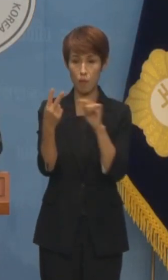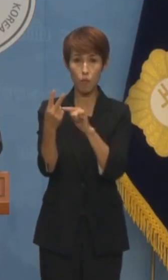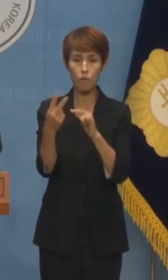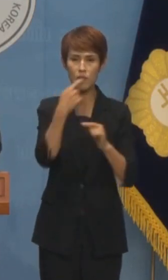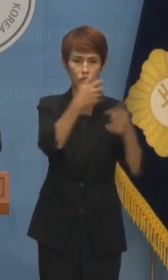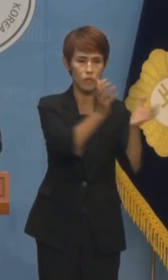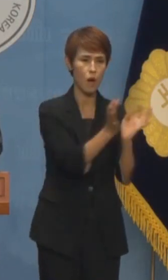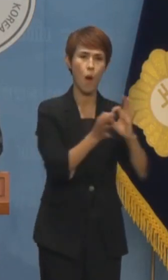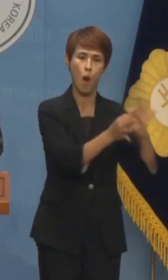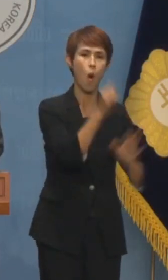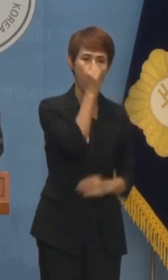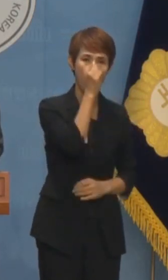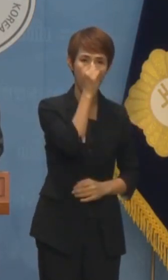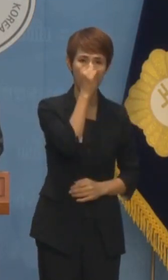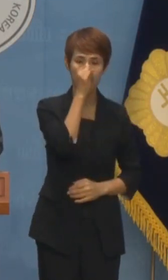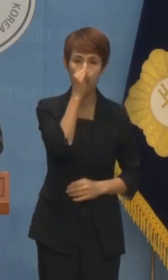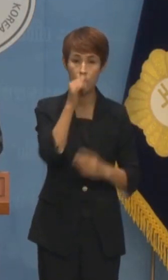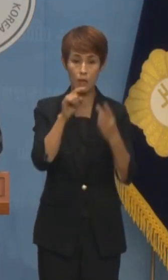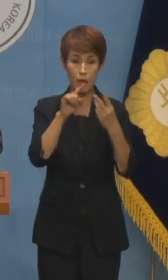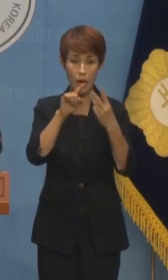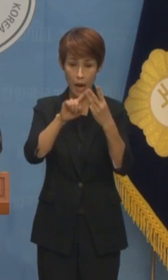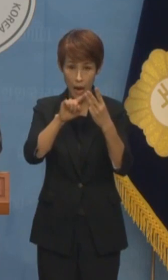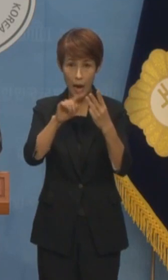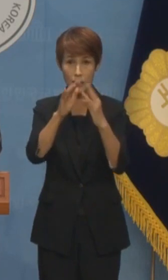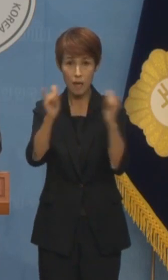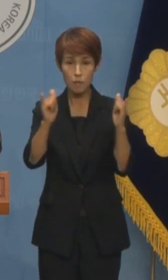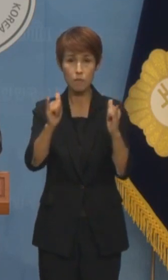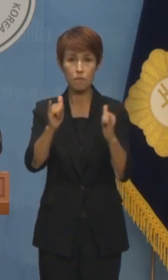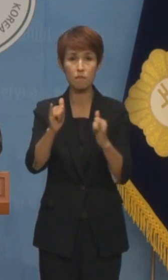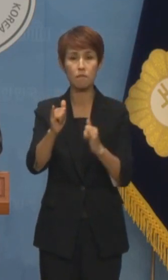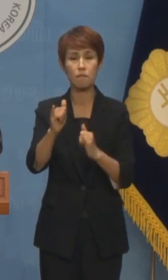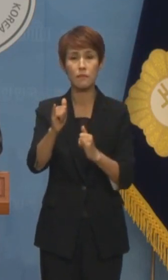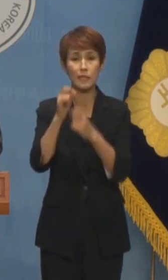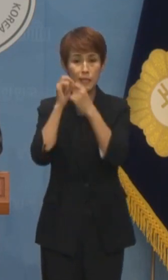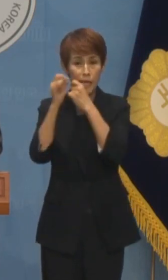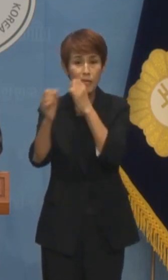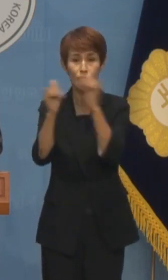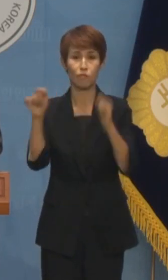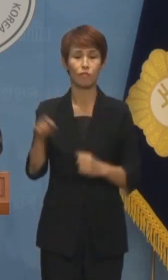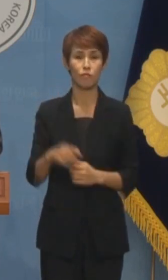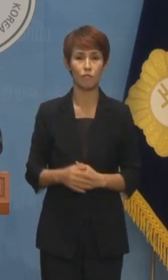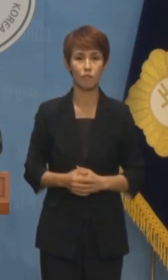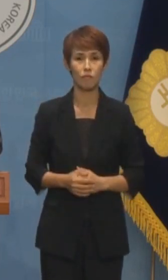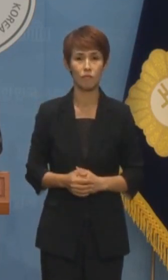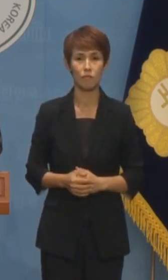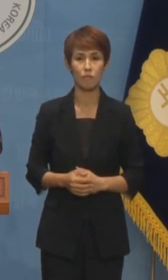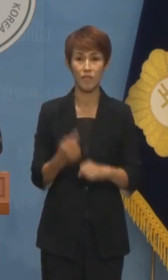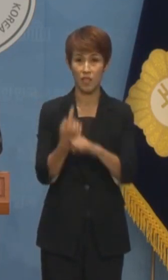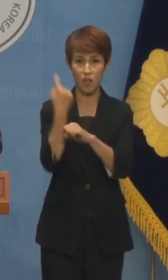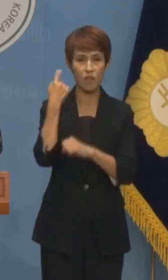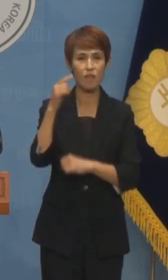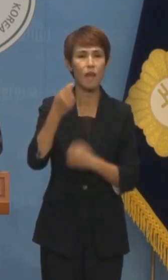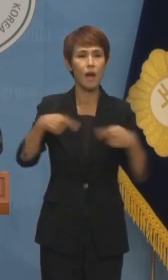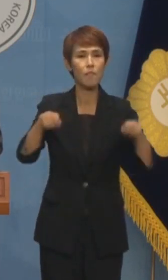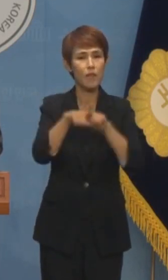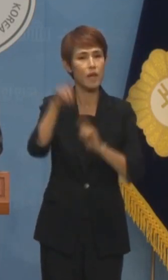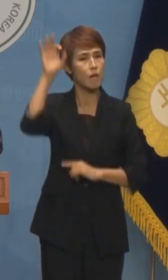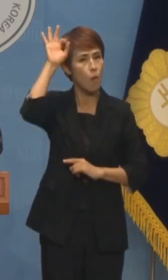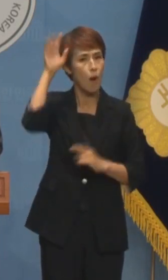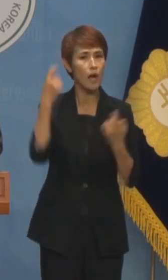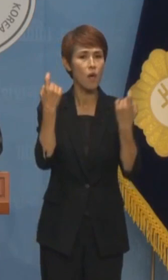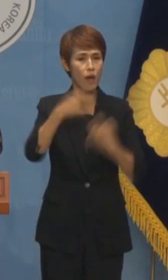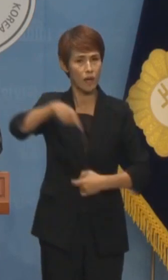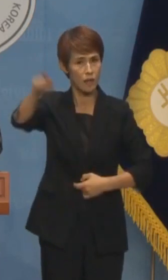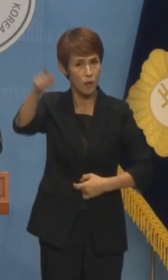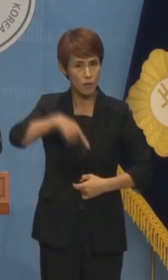관계자이고 나머지 1명은 사기 전과자입니다. 그리고 이들은 2023년 3월 포항으로 함께 여행을 다녀올